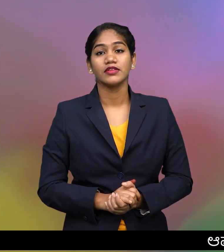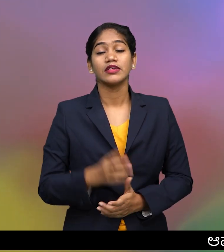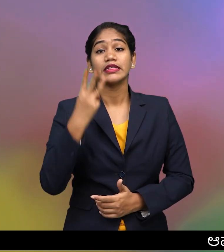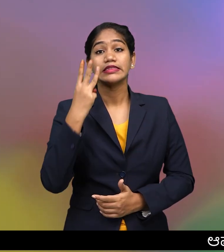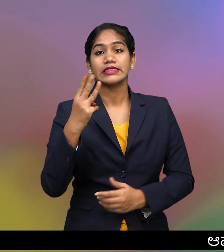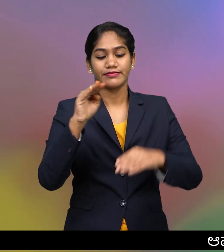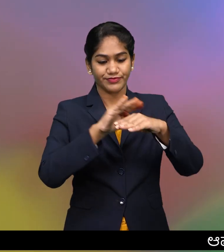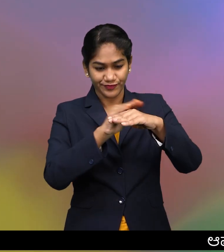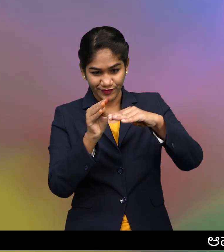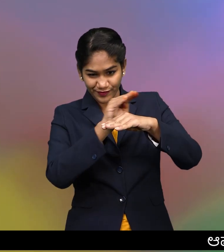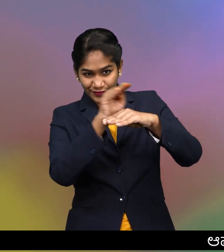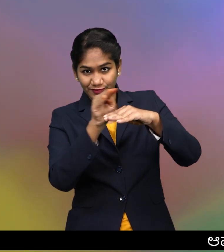ಆವೃತವಾಗಿವೆ.